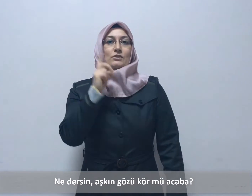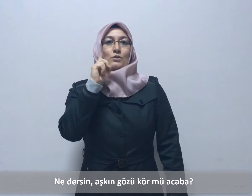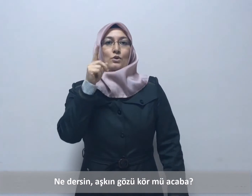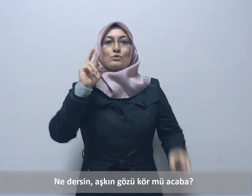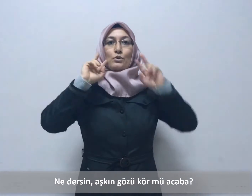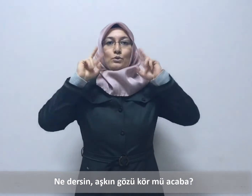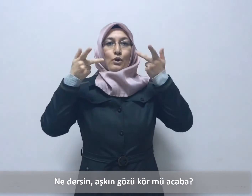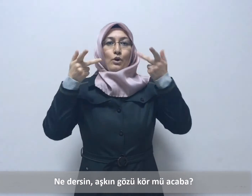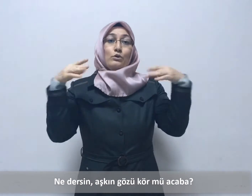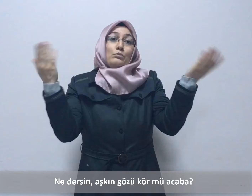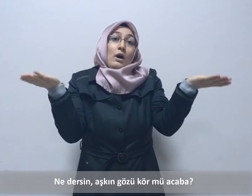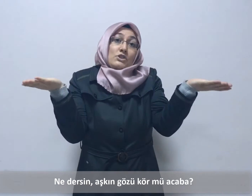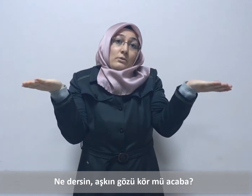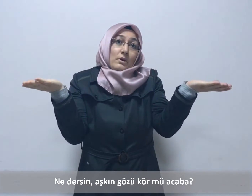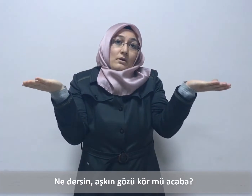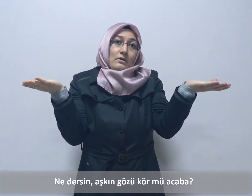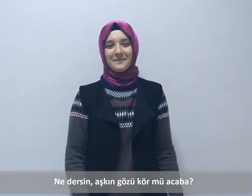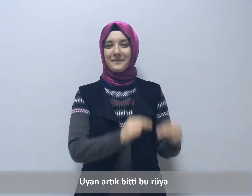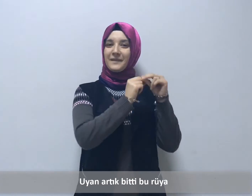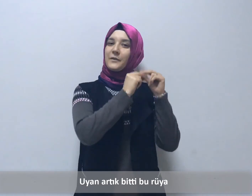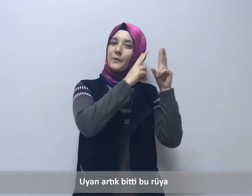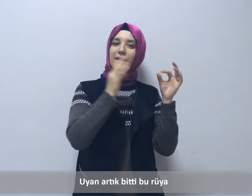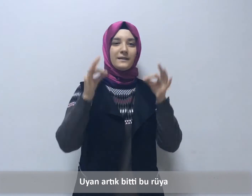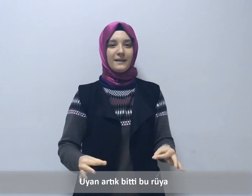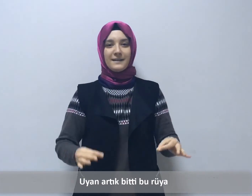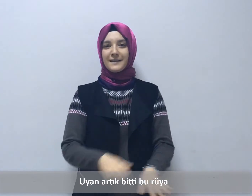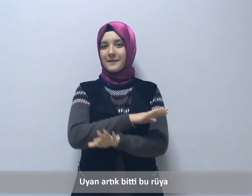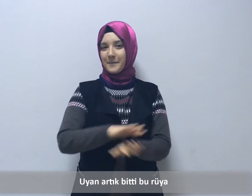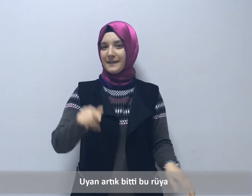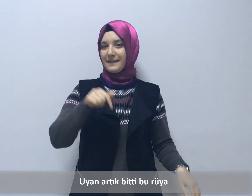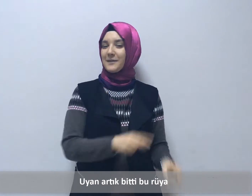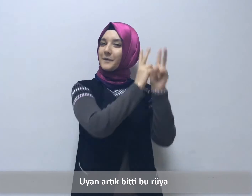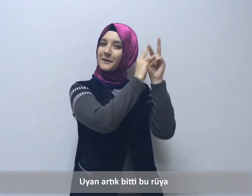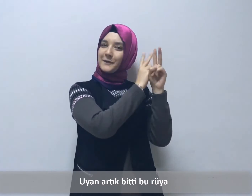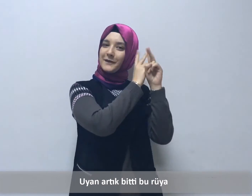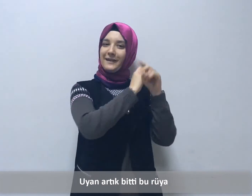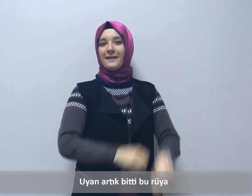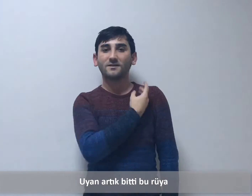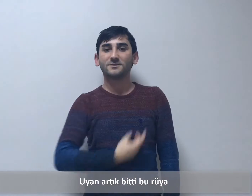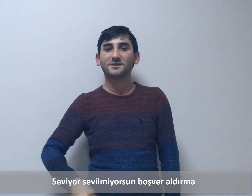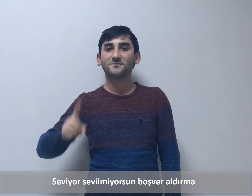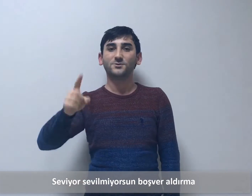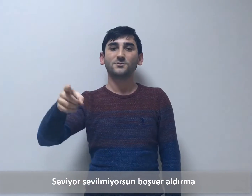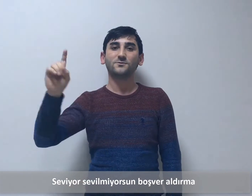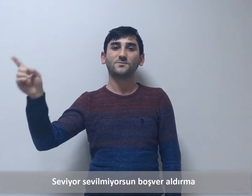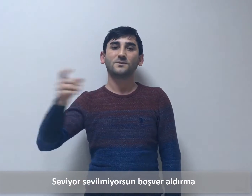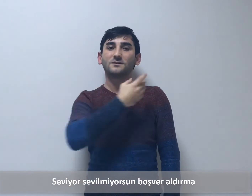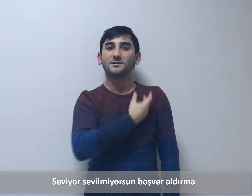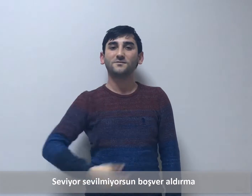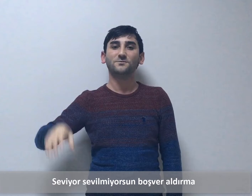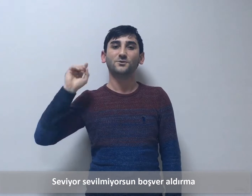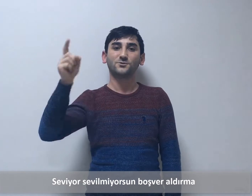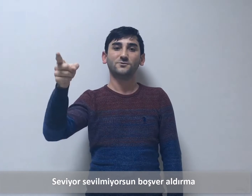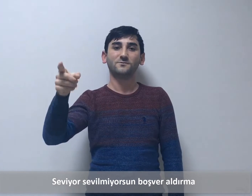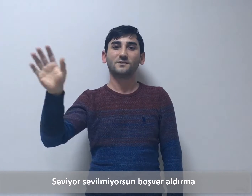gözü kör mü acaba Uyan artık bitti bu rüya Seviyor sevilmiyorsun